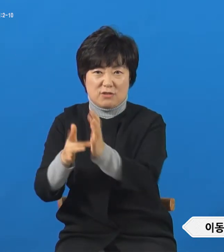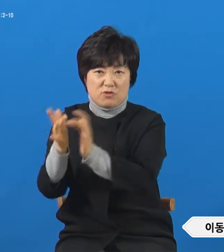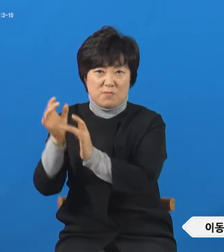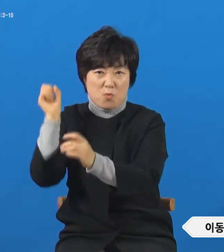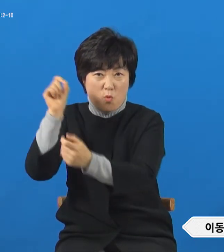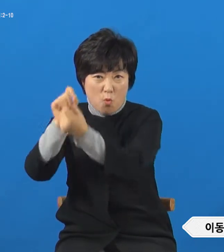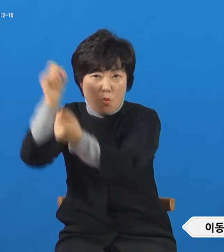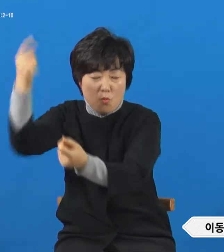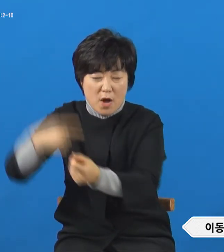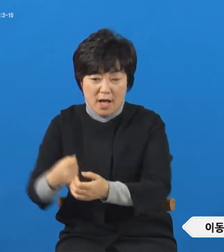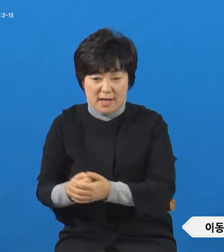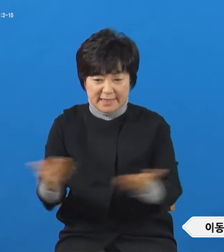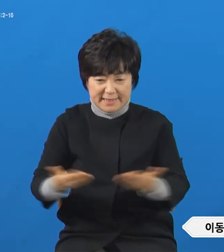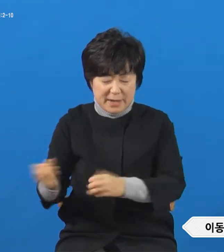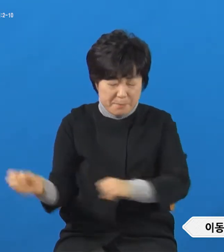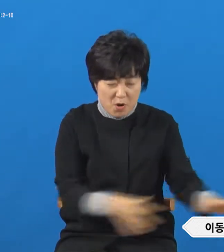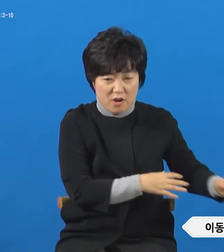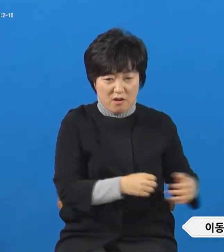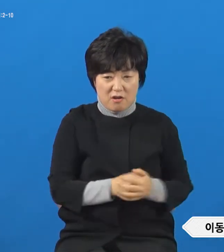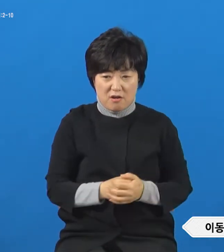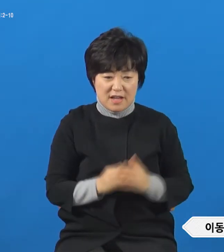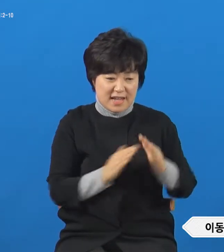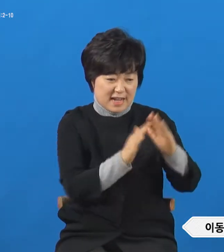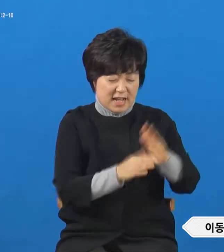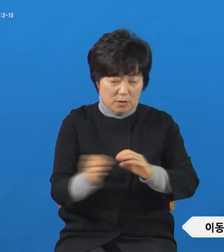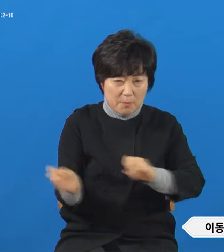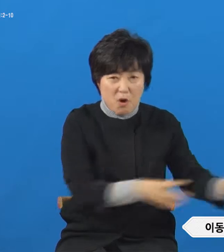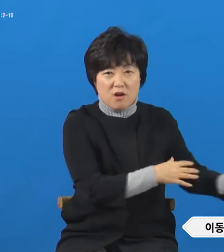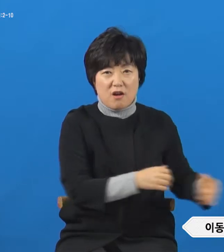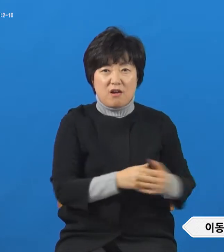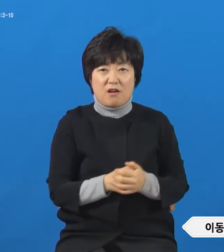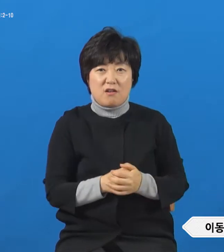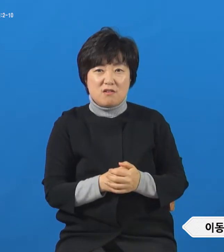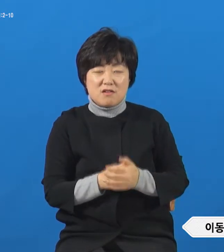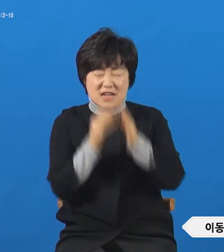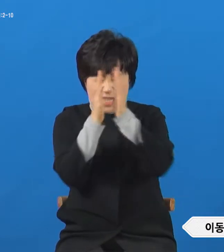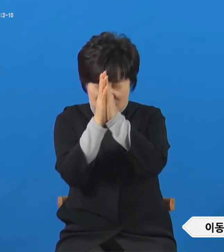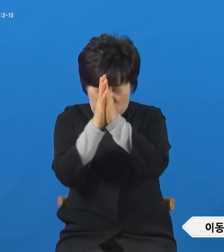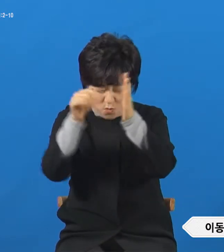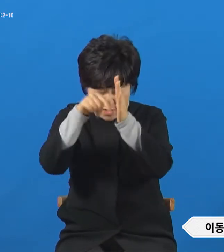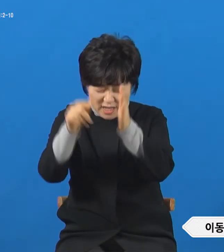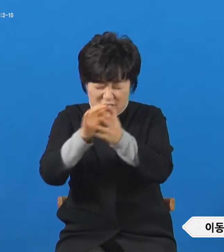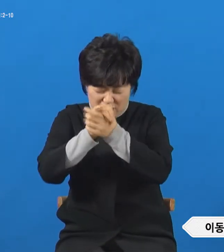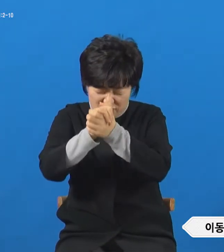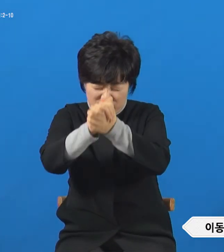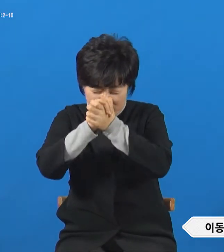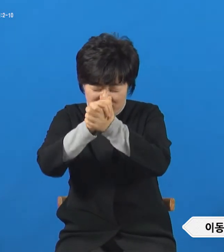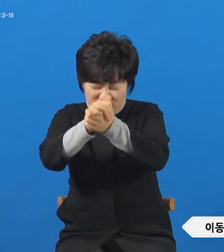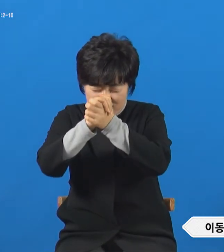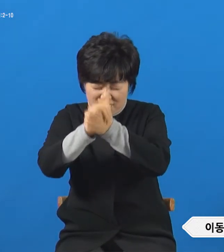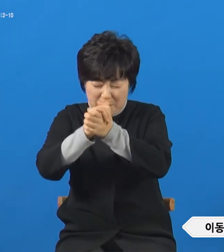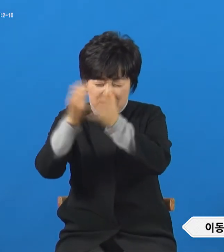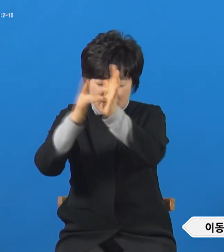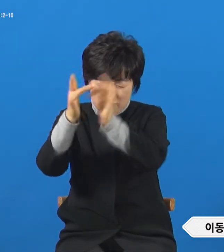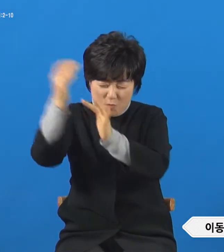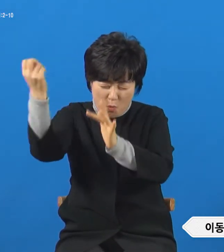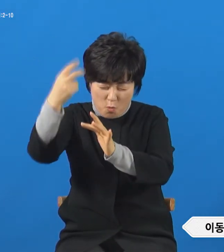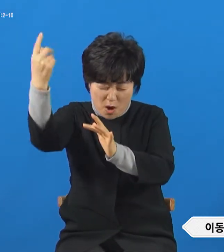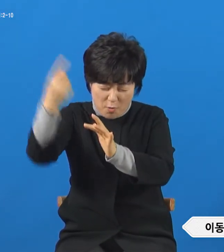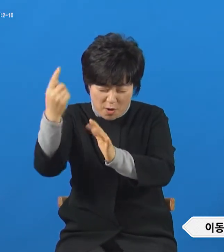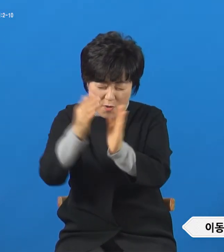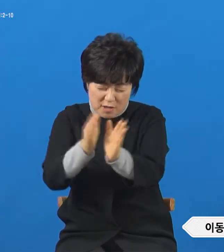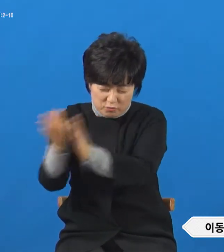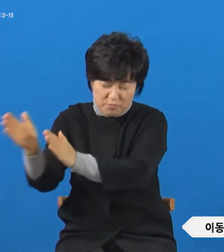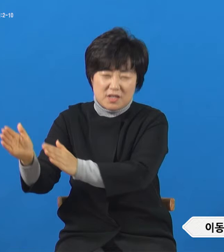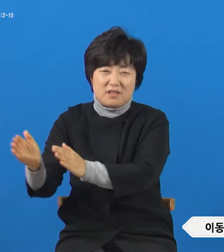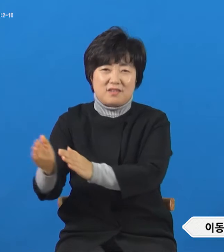가정 팽겨치고 그리고 어디 이상한 데 가서 기도원 같은 데 가서 주여하고 있으면 예수님 재림 준비라고